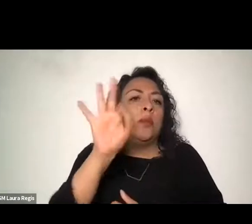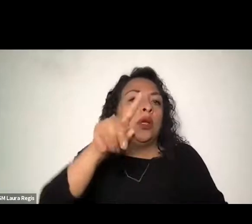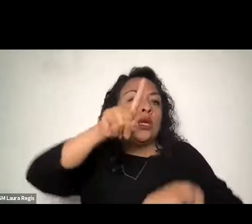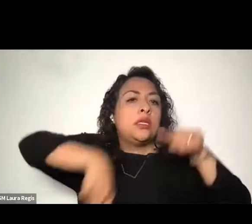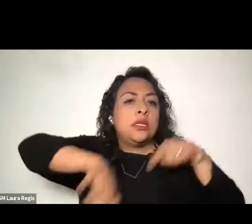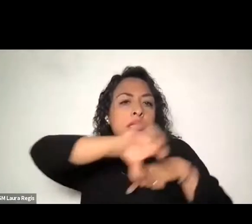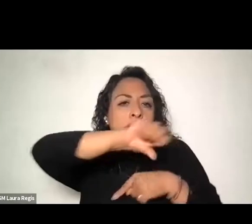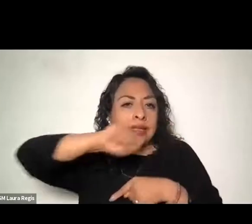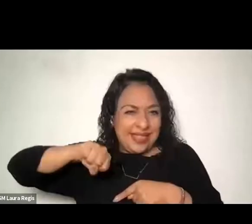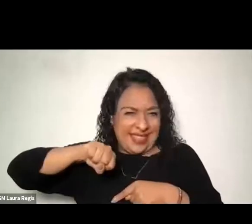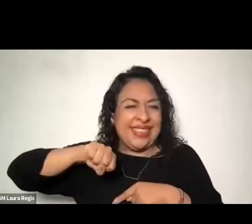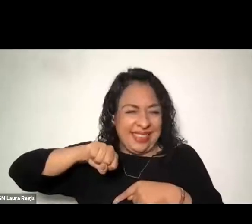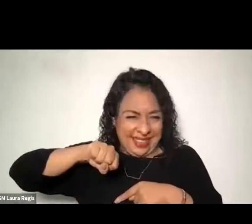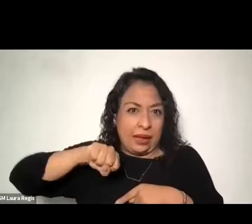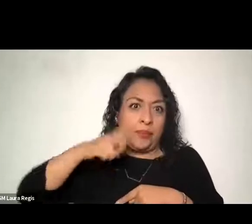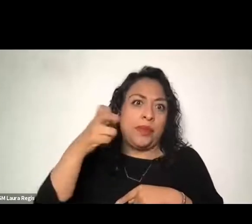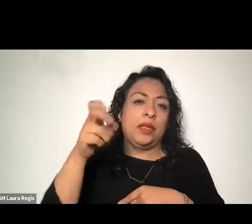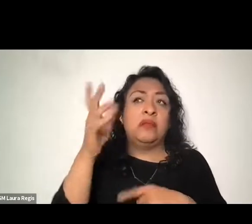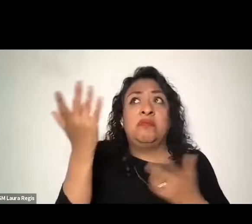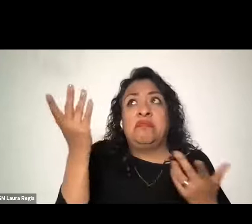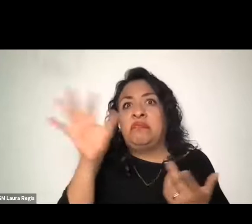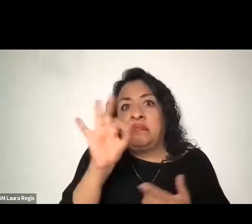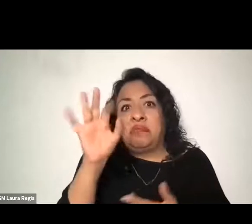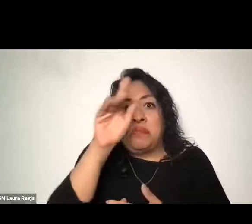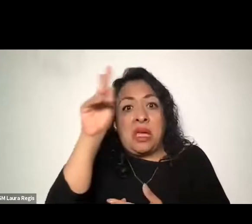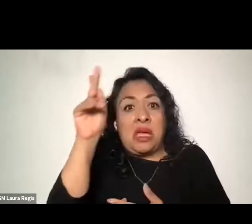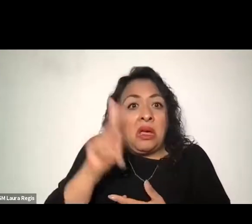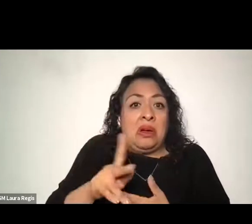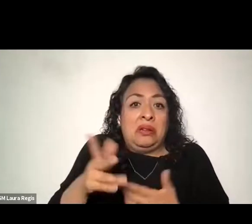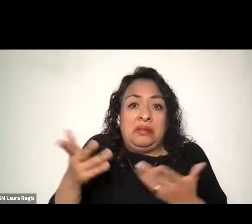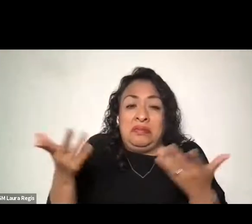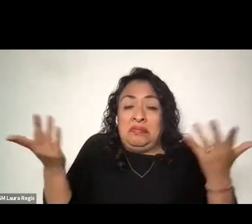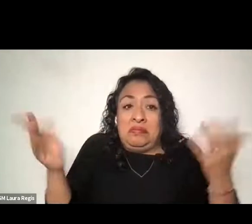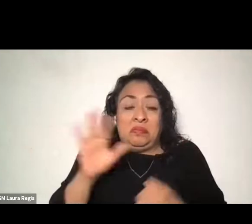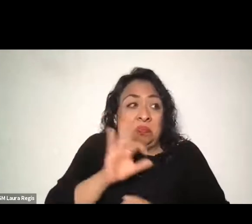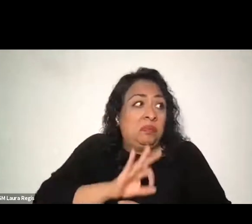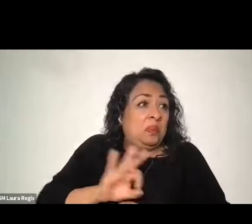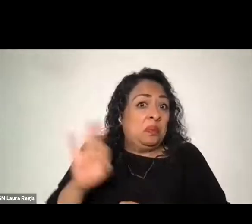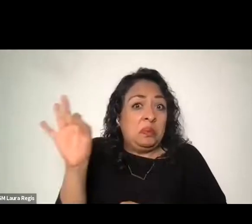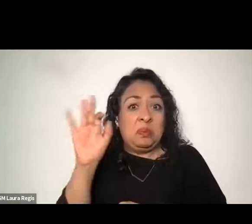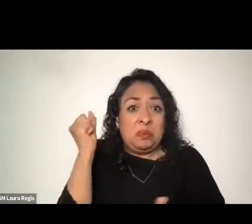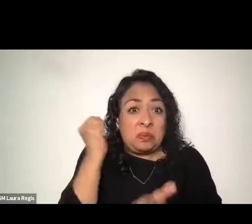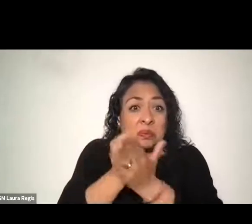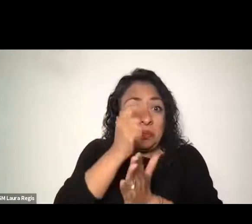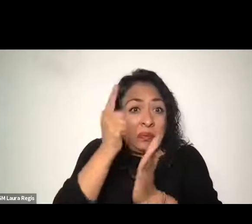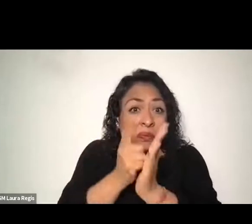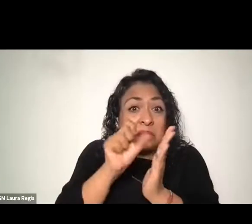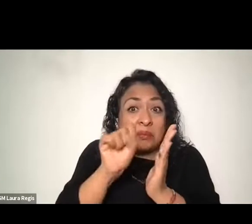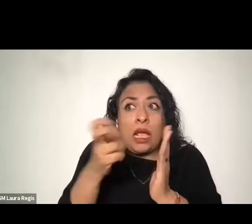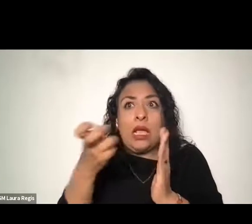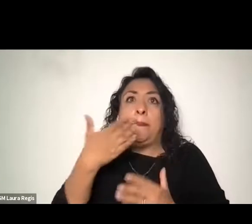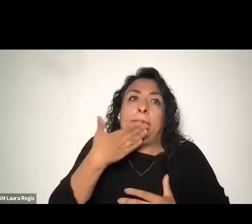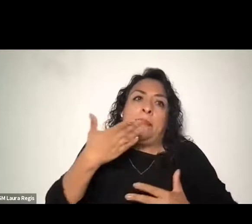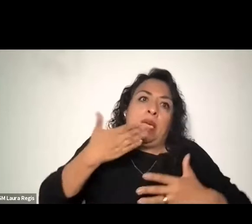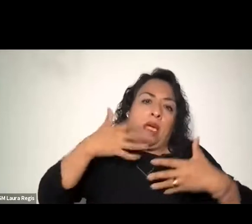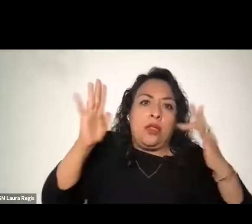eso, en el peor de los casos, podría ser, si se aprueba la reforma, el mejor escenario, que